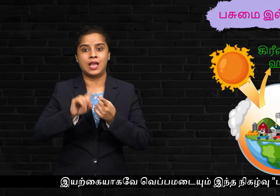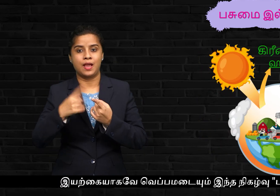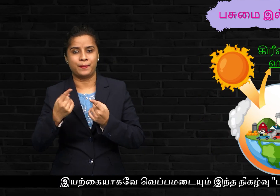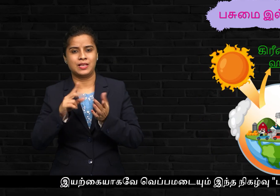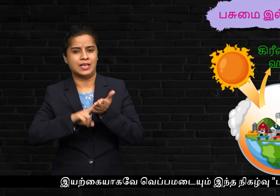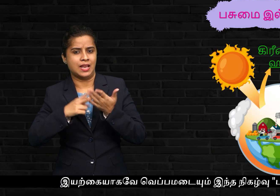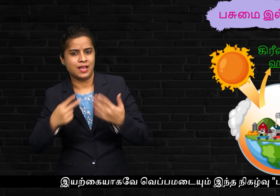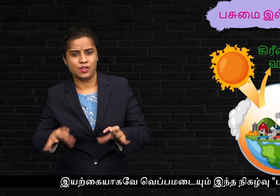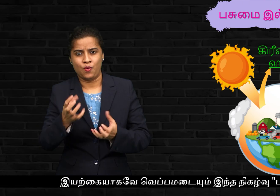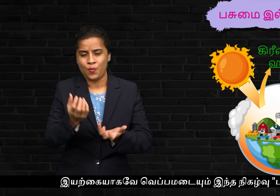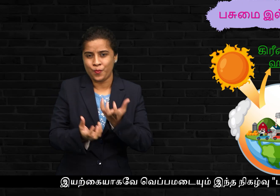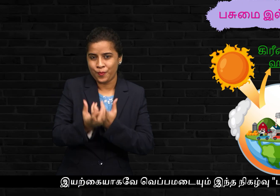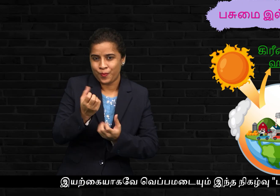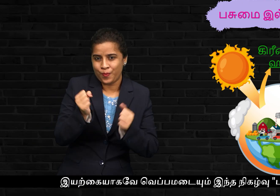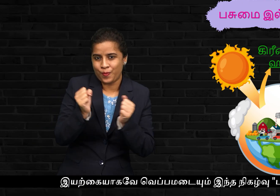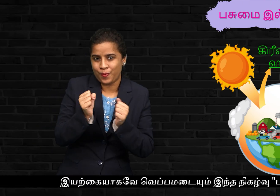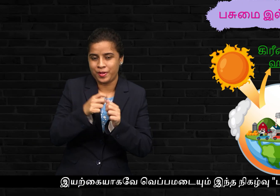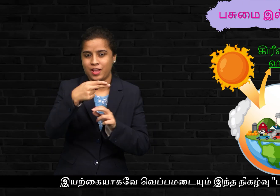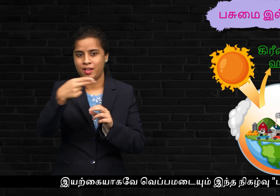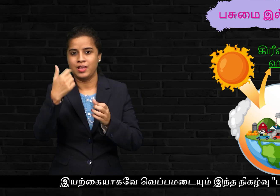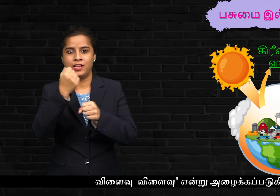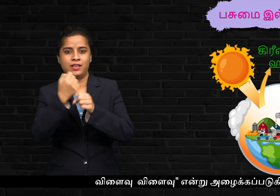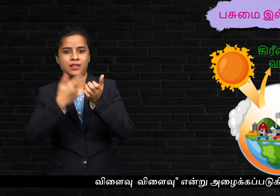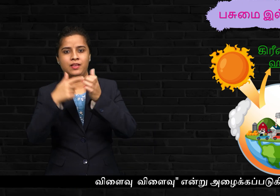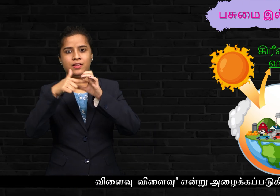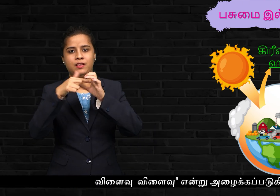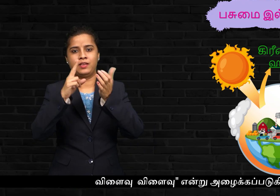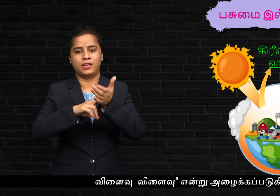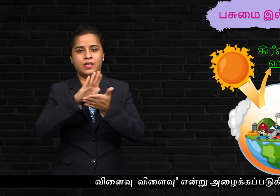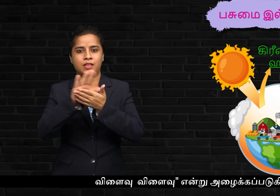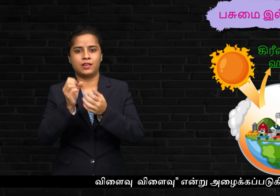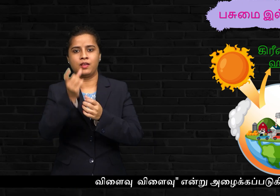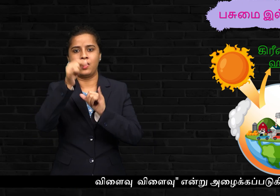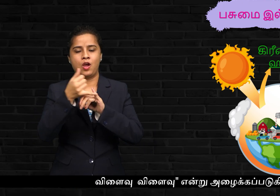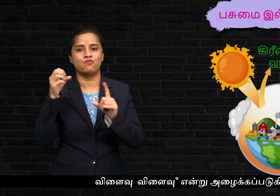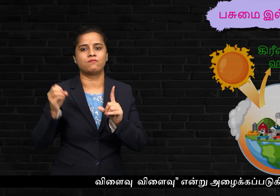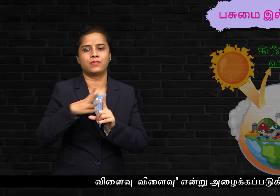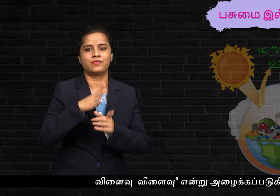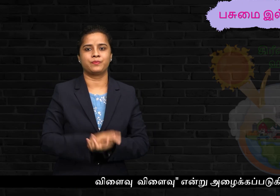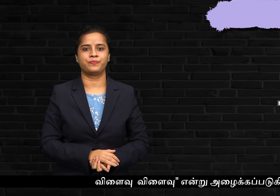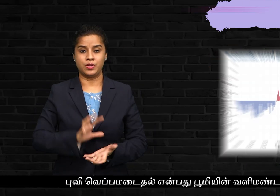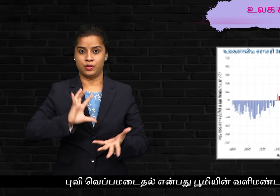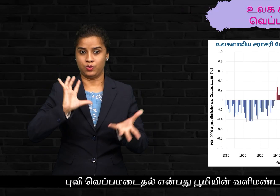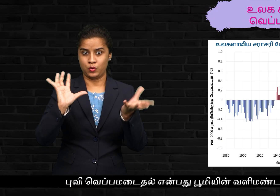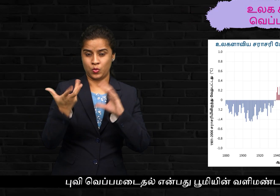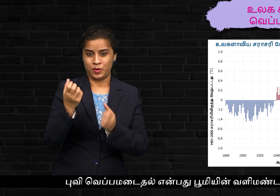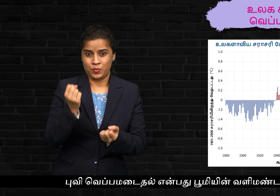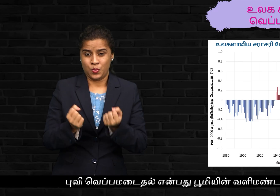இயற்கையாகவே வெப்பமடையும் இந்த நிகழ்வு பசுமையில்லா விளைவு என்று அழைக்கப்படுகிறது. புவி வெப்பமடைதல்